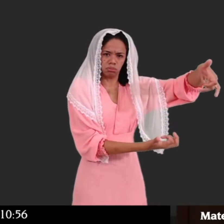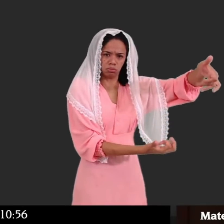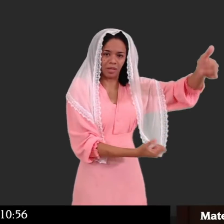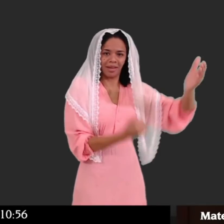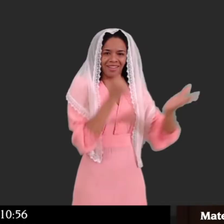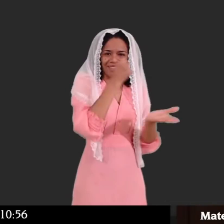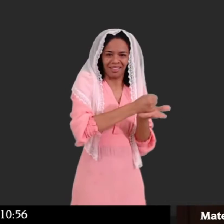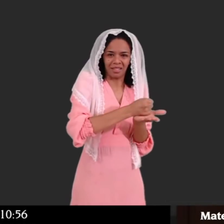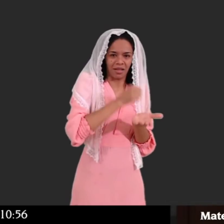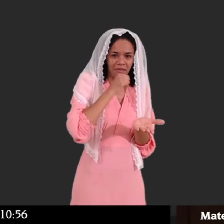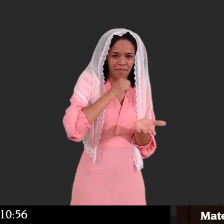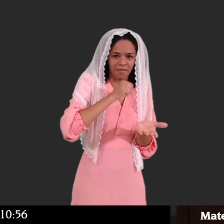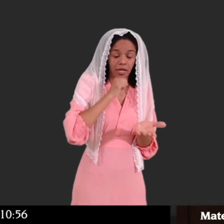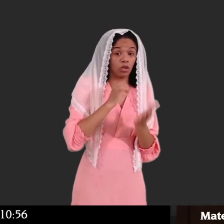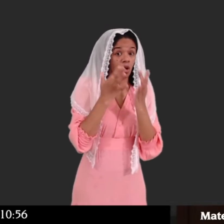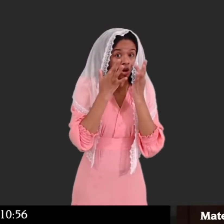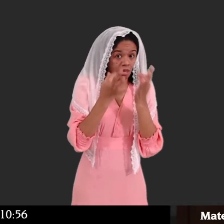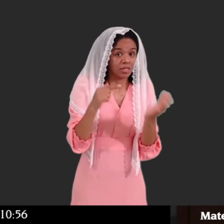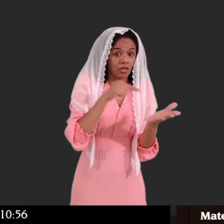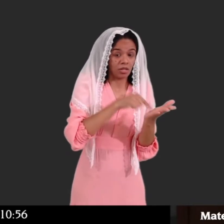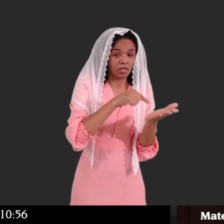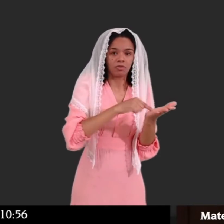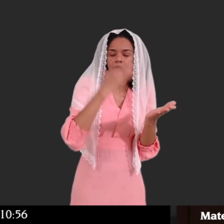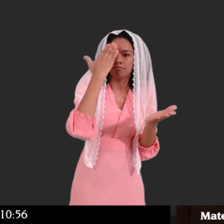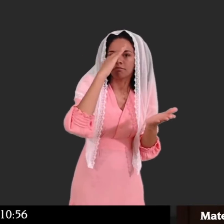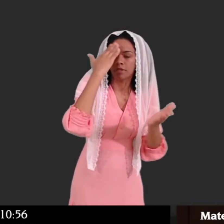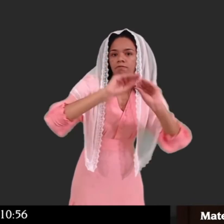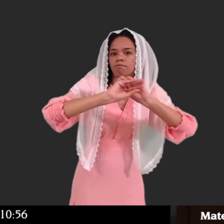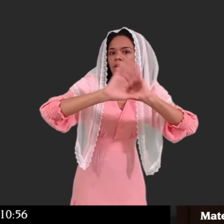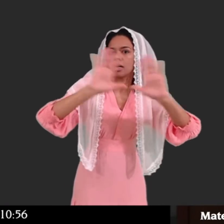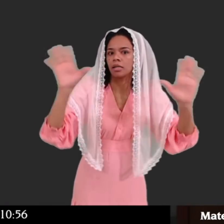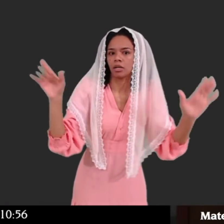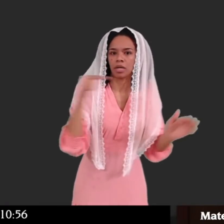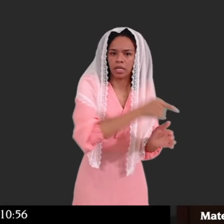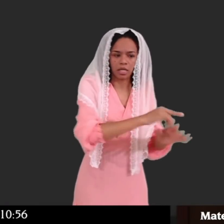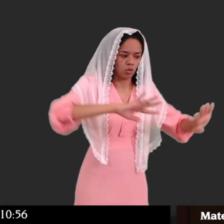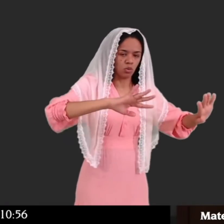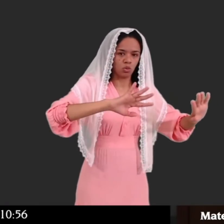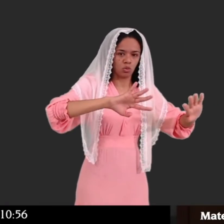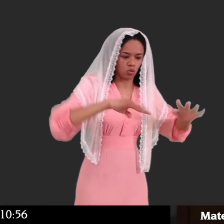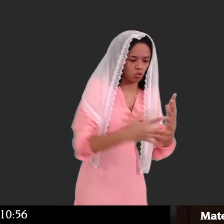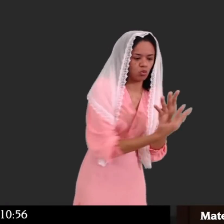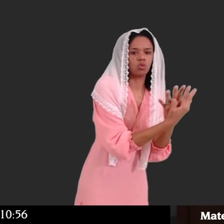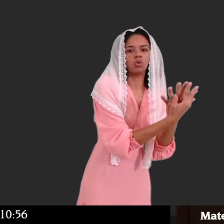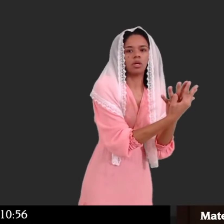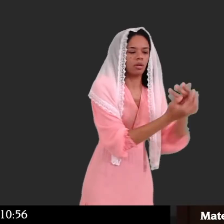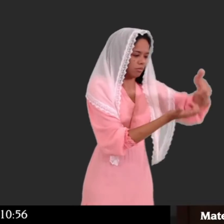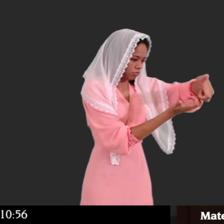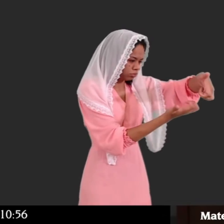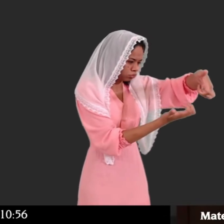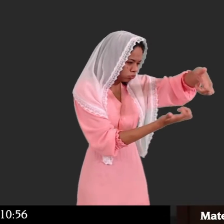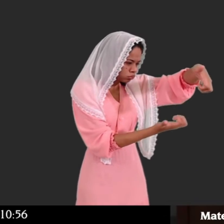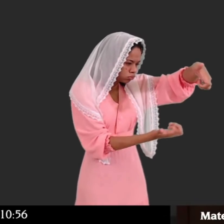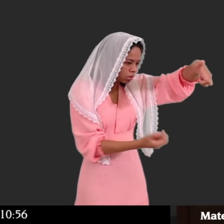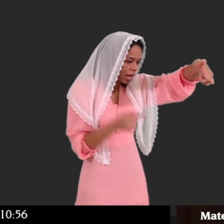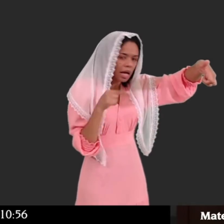prestem atenção nisso, se você entender isso, você vai entender outras coisas. Eles tinham a palavra na mão, eles tinham a candeia, era para iluminar